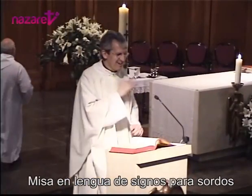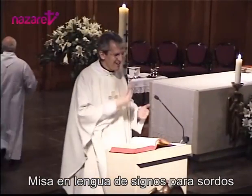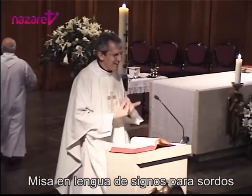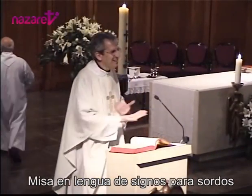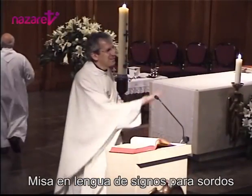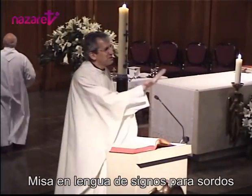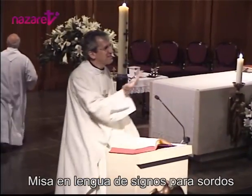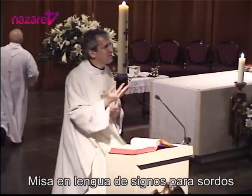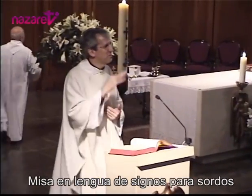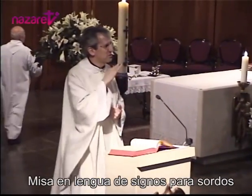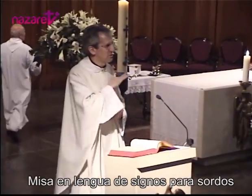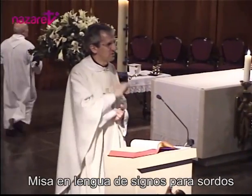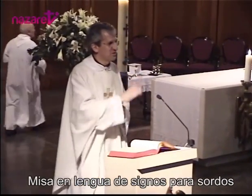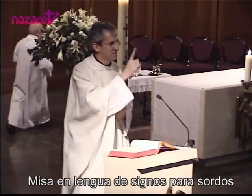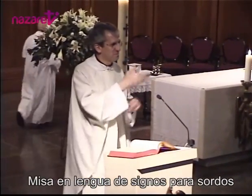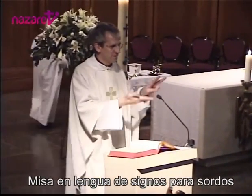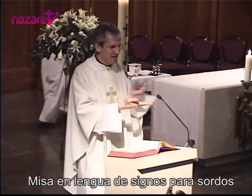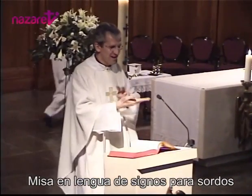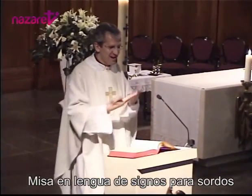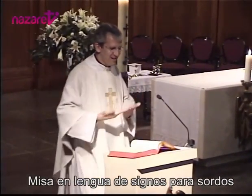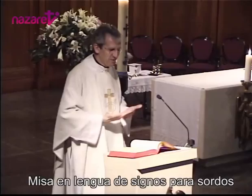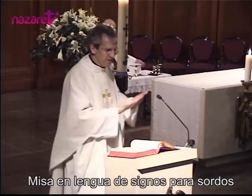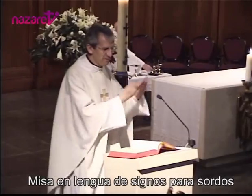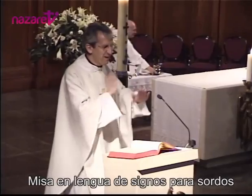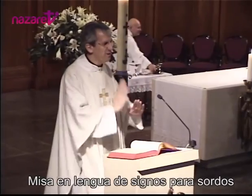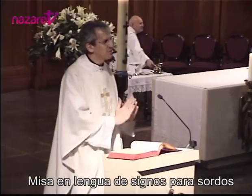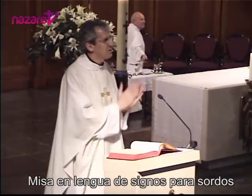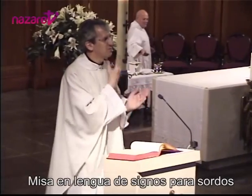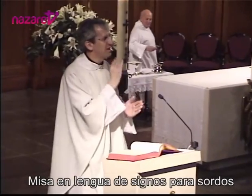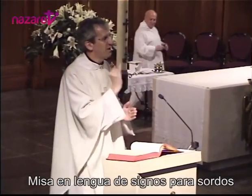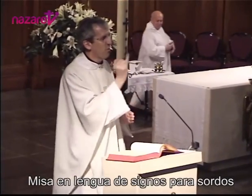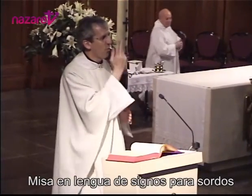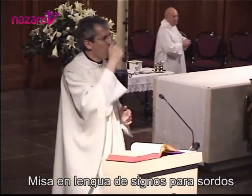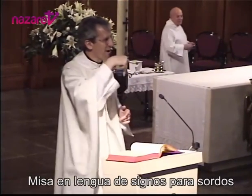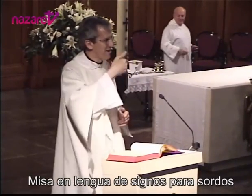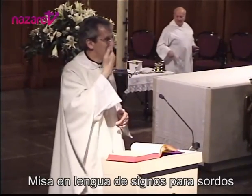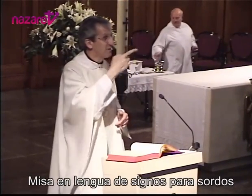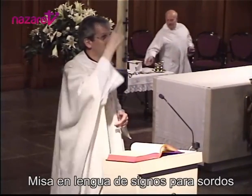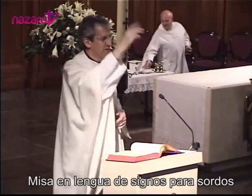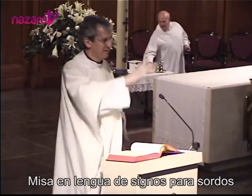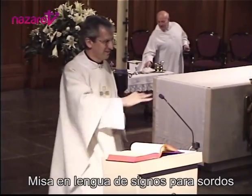El Señor esté con vosotros. Y con tu espíritu. Lectura del Evangelio según San Juan. Gloria a ti,